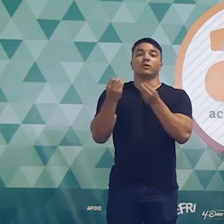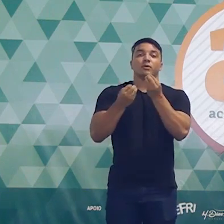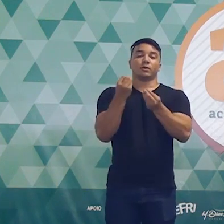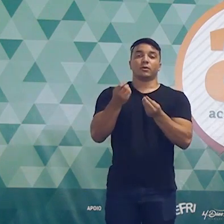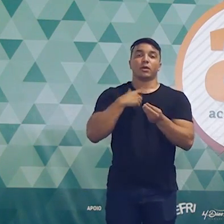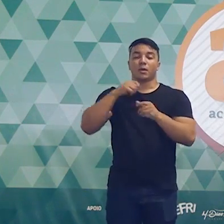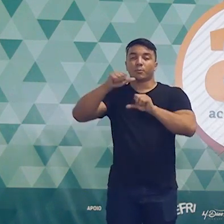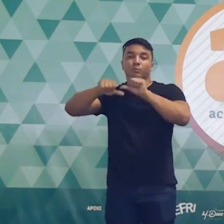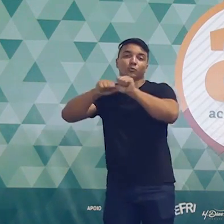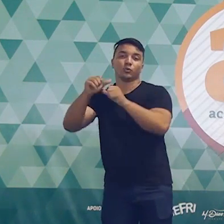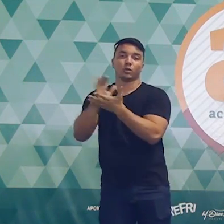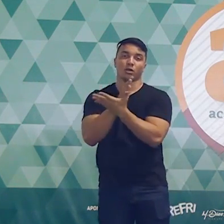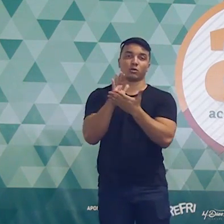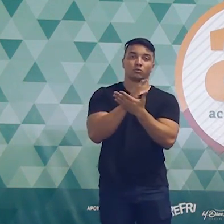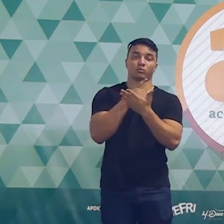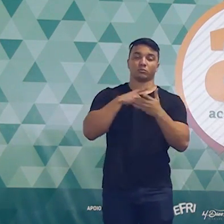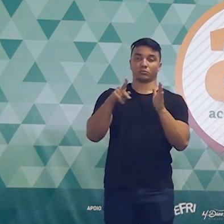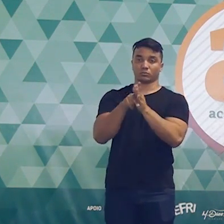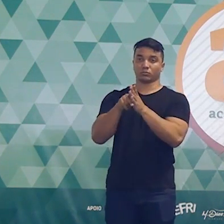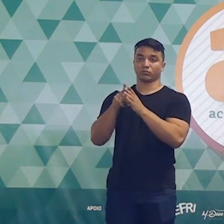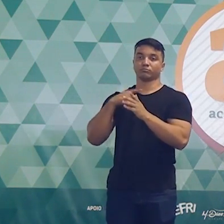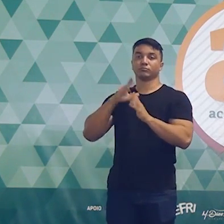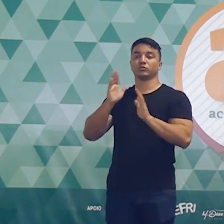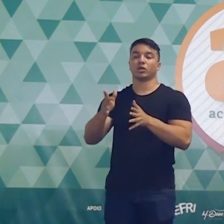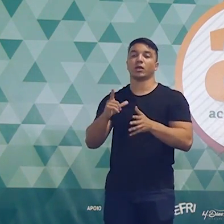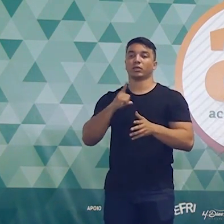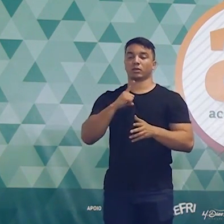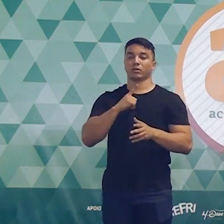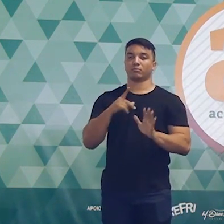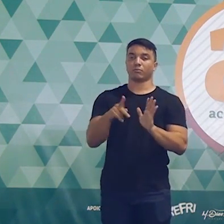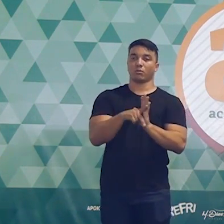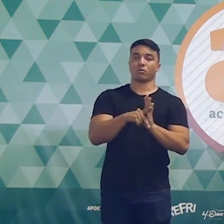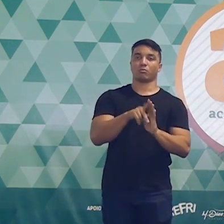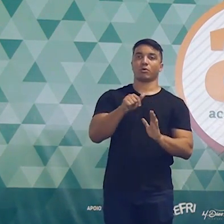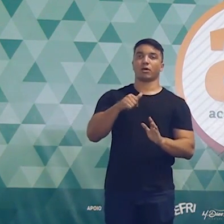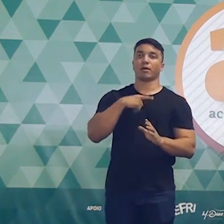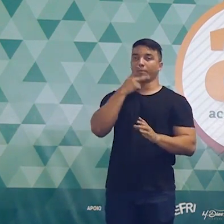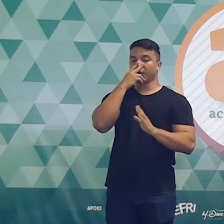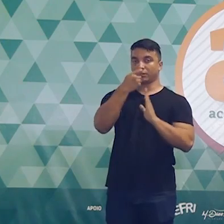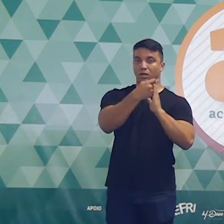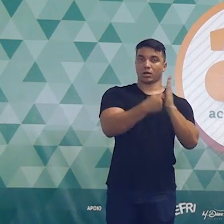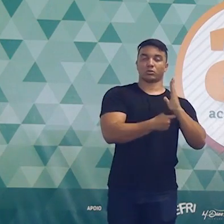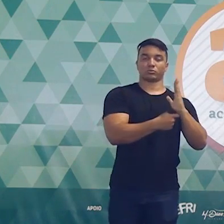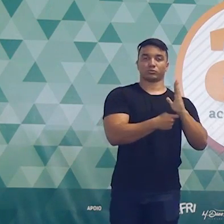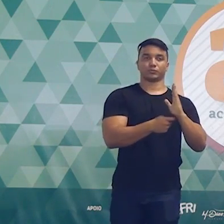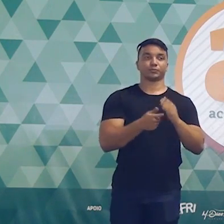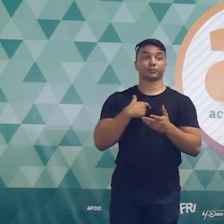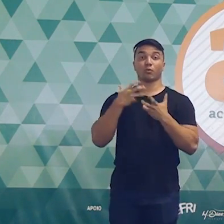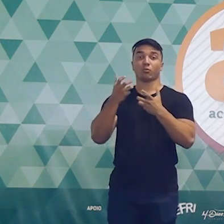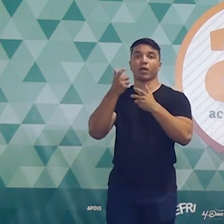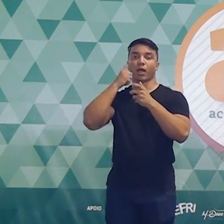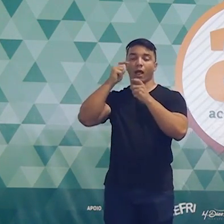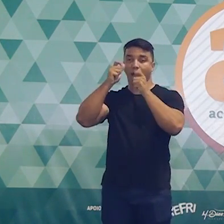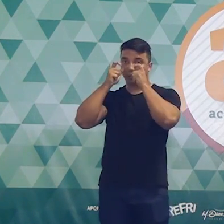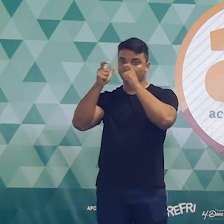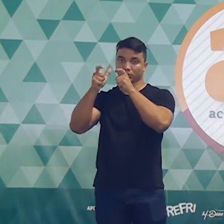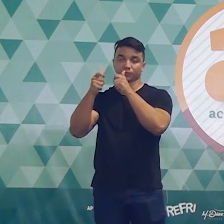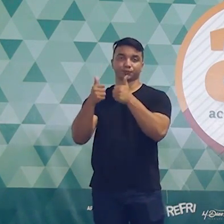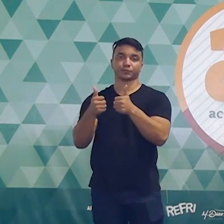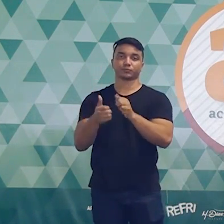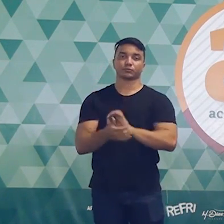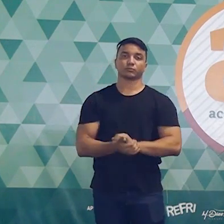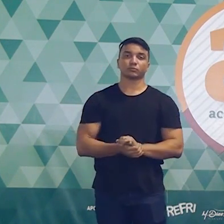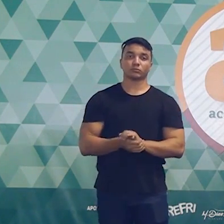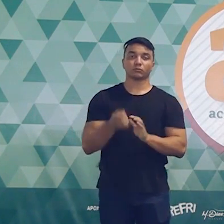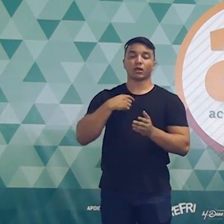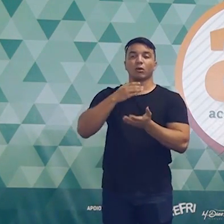de repente alterar algum procedimento que você já adote como redacional. Então queria muita atenção para que a